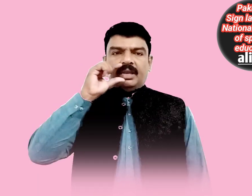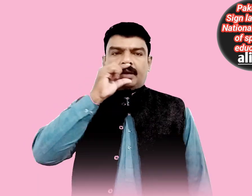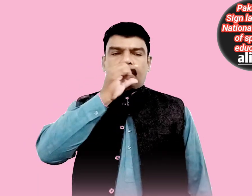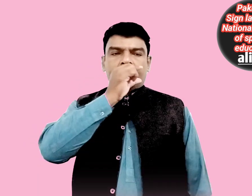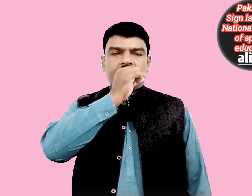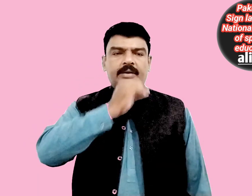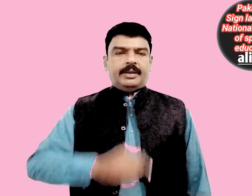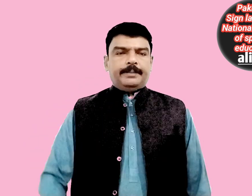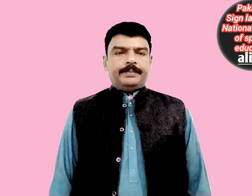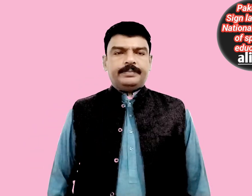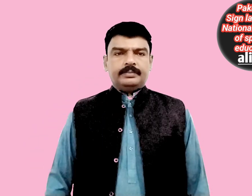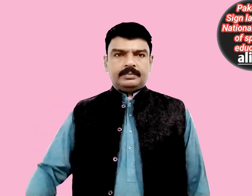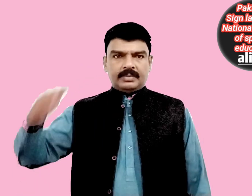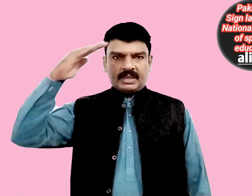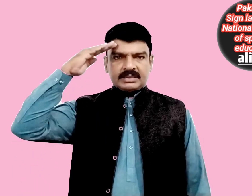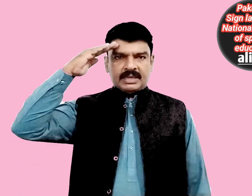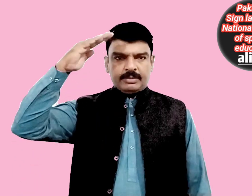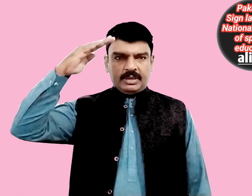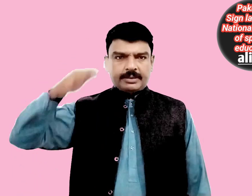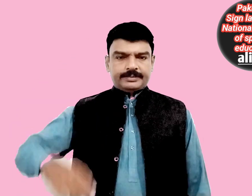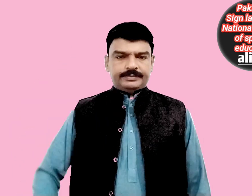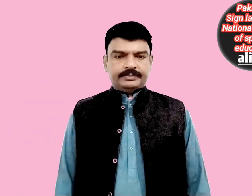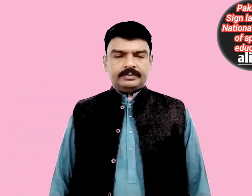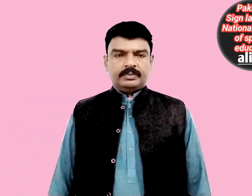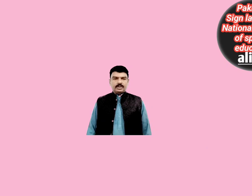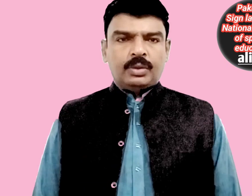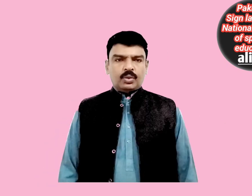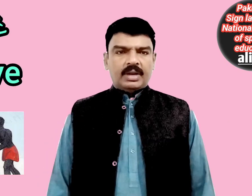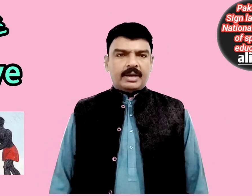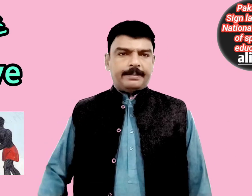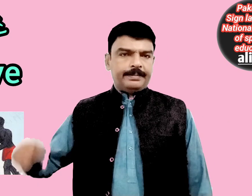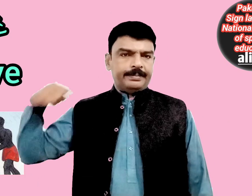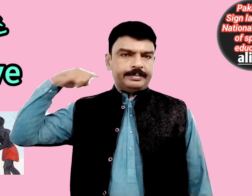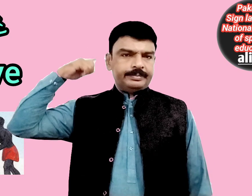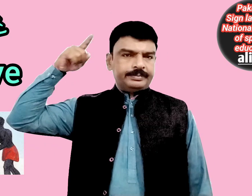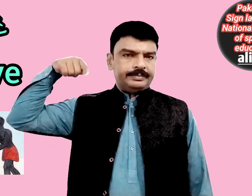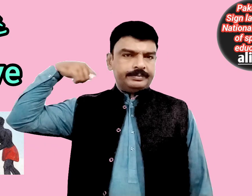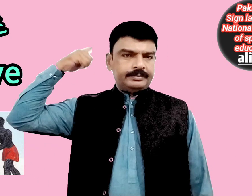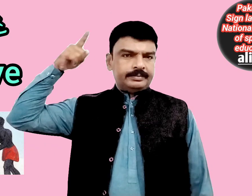Bismillah ar-Rahman ar-Rahim. Assalamu alaikum. Ghulam.